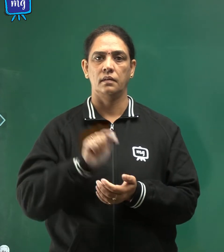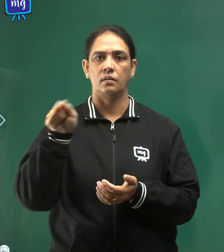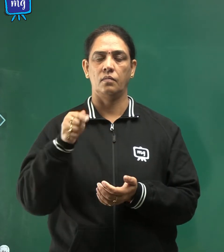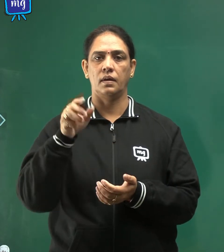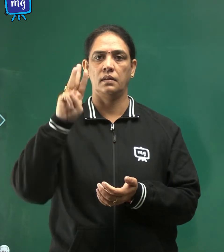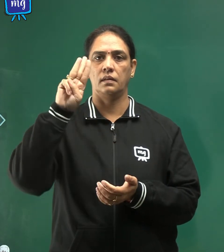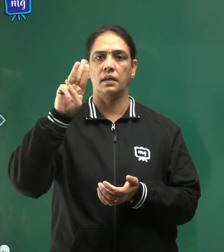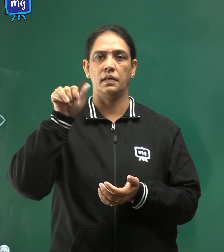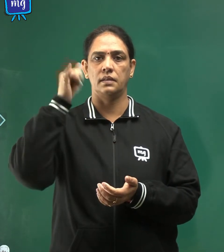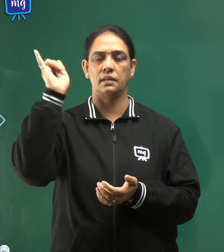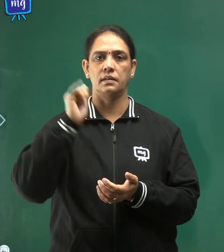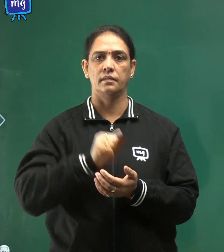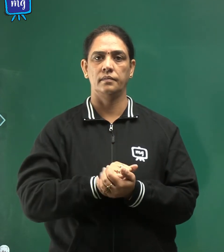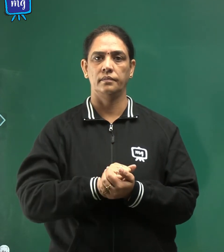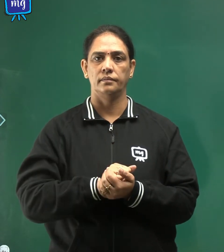36,